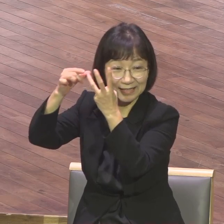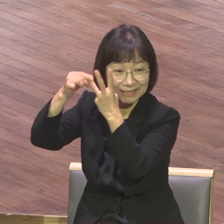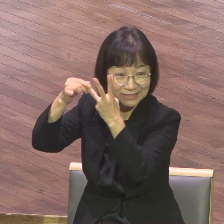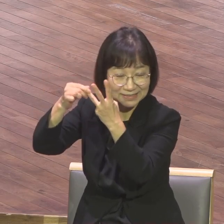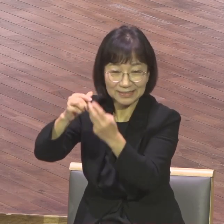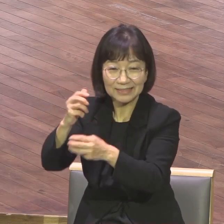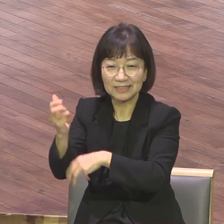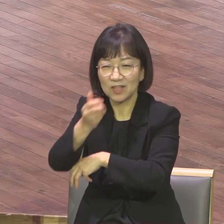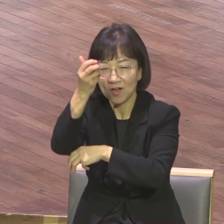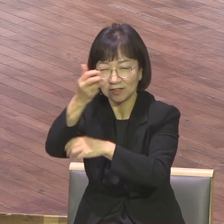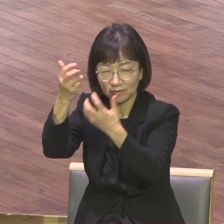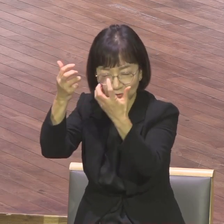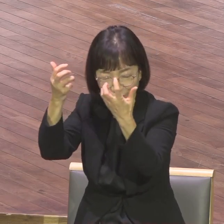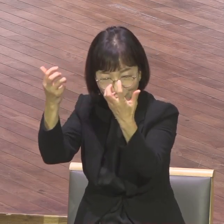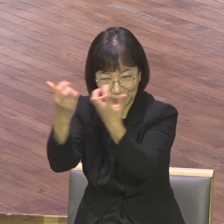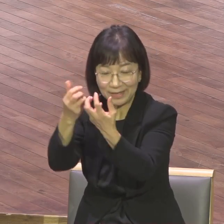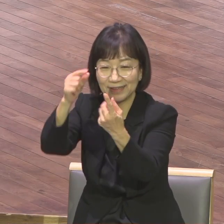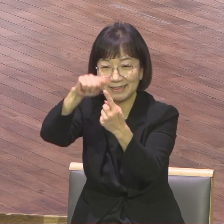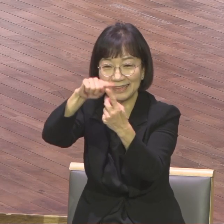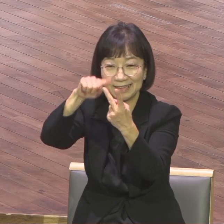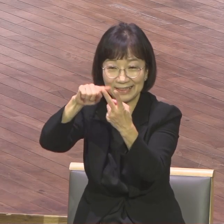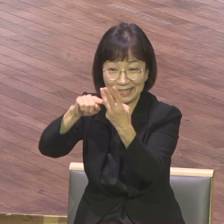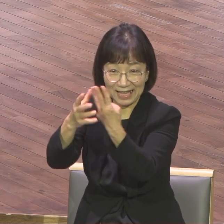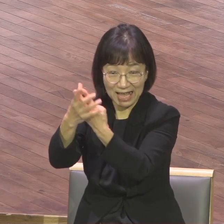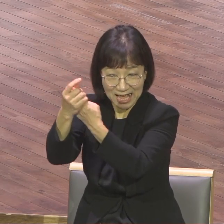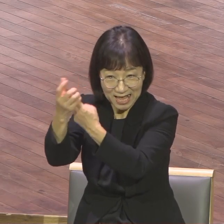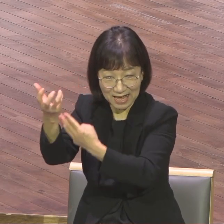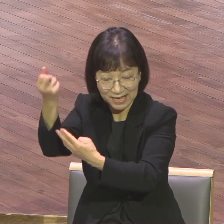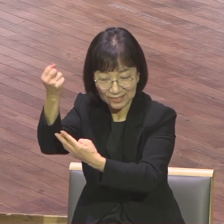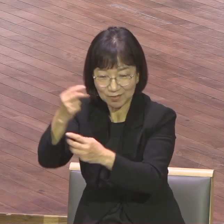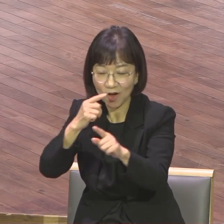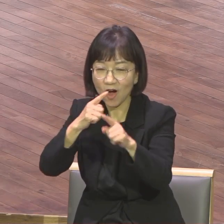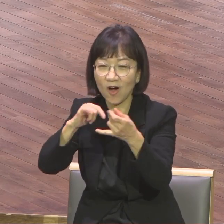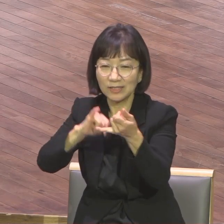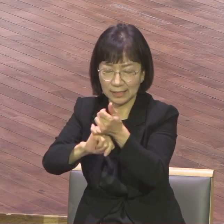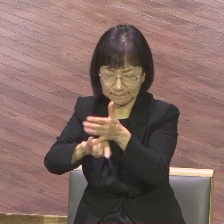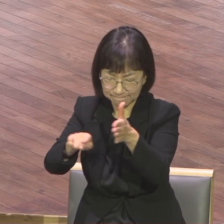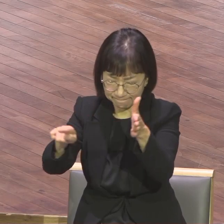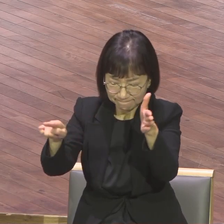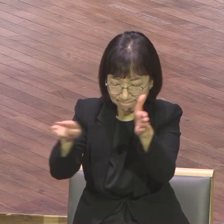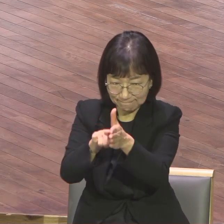맞추고 오직 성령 충만 힘입어서 은약적으로 도전해라.